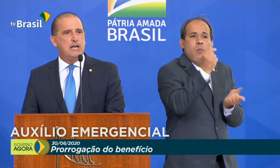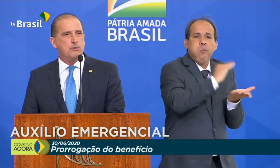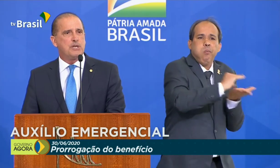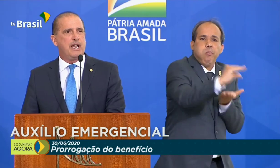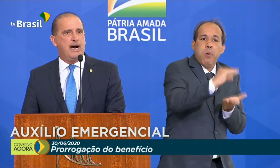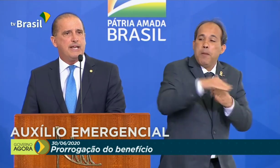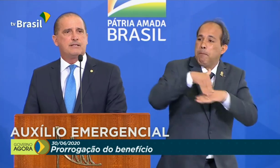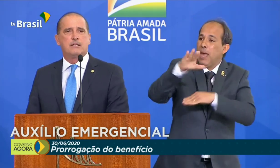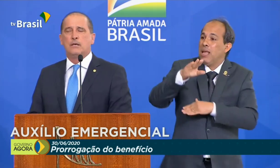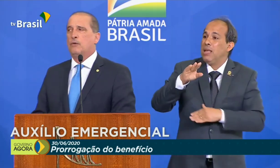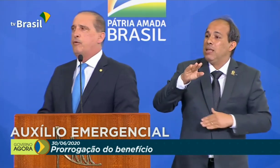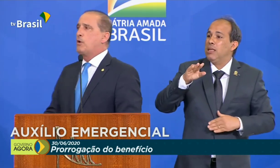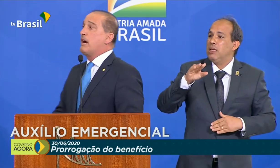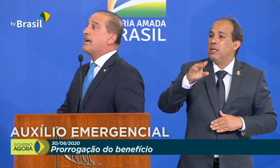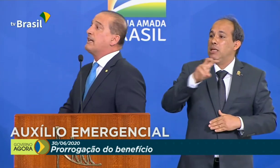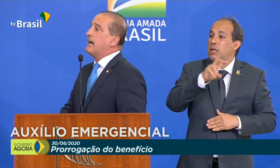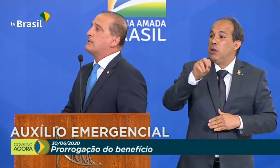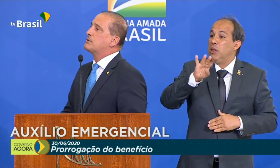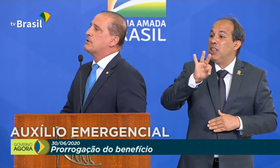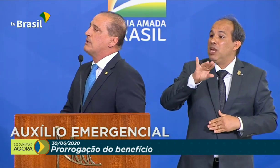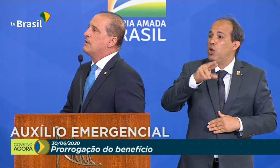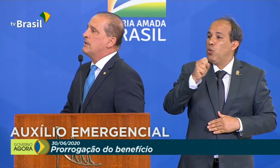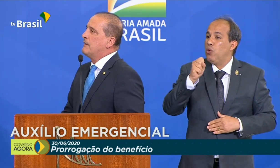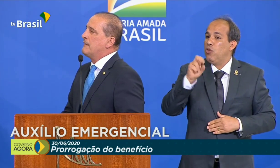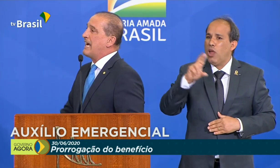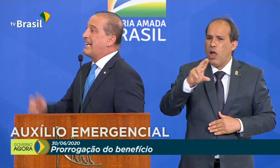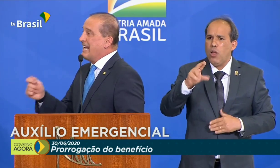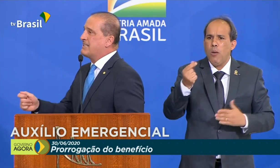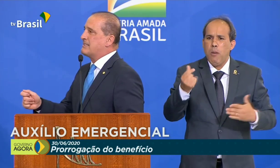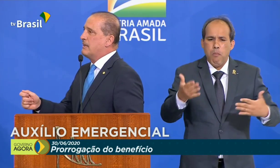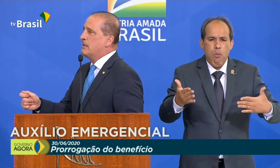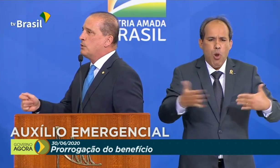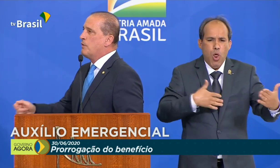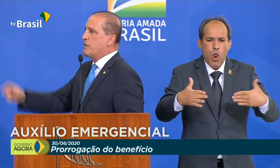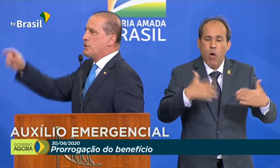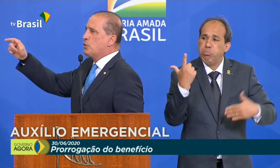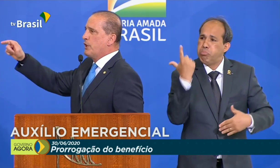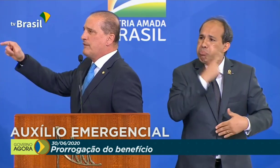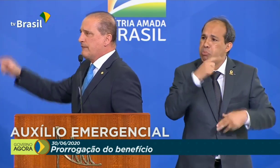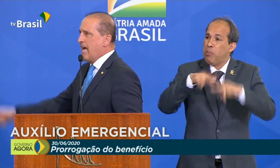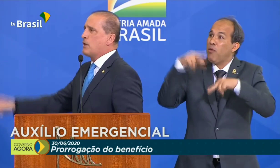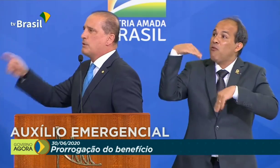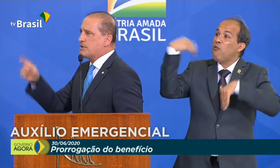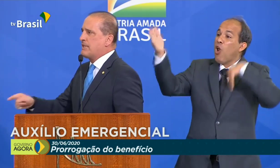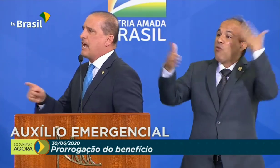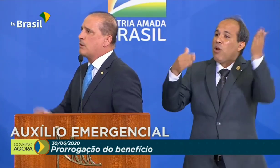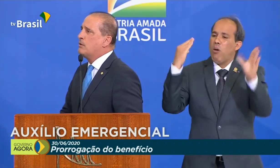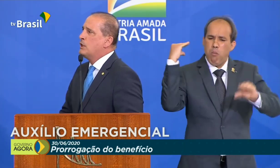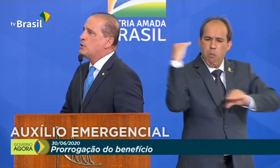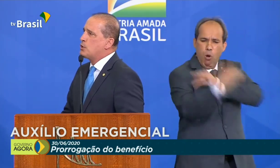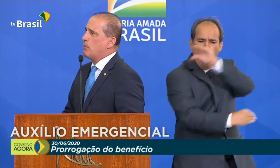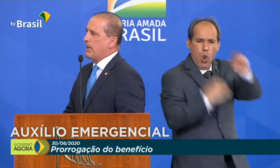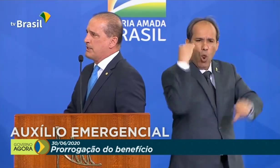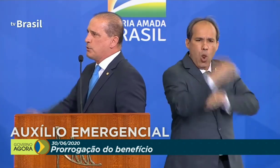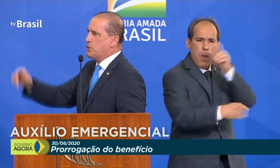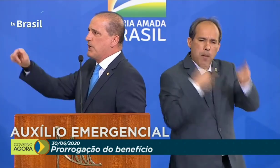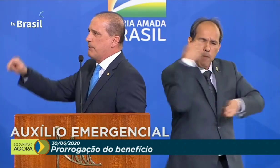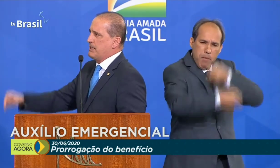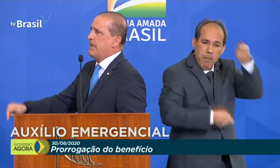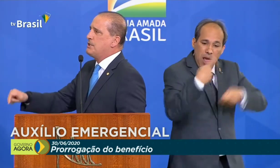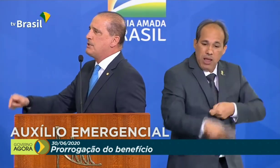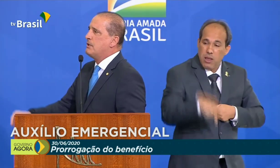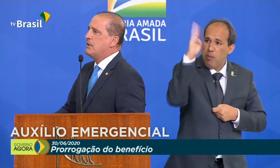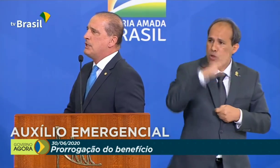R$500 bilhão foram arrecadados, na crença do investidor interno e externo de que o Brasil